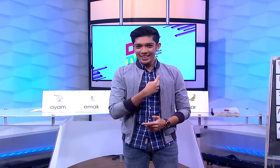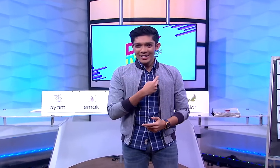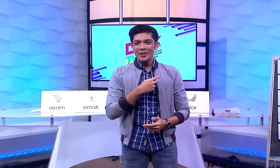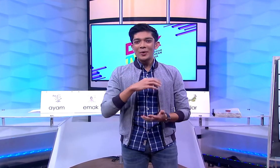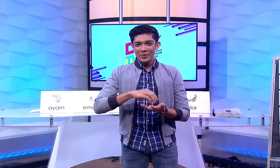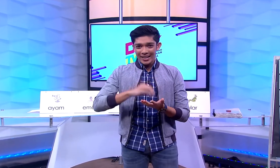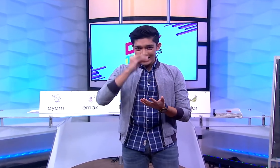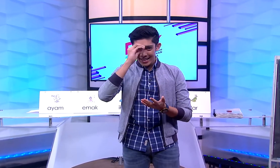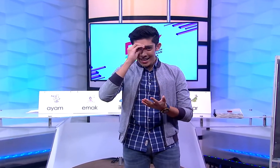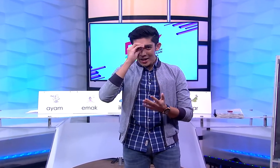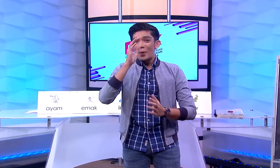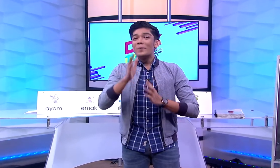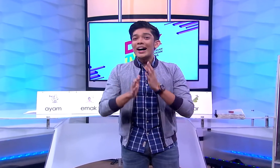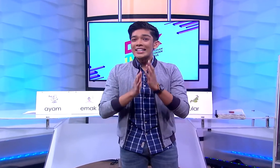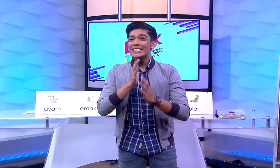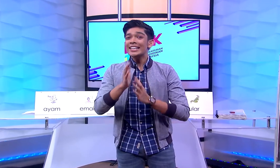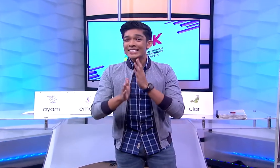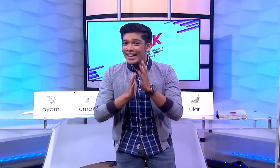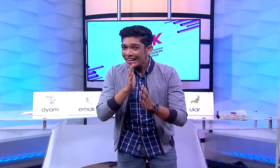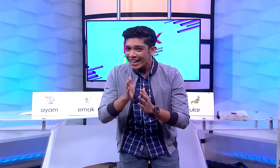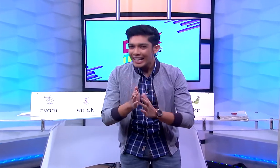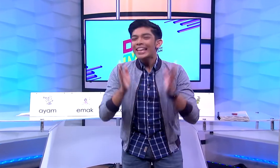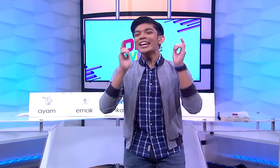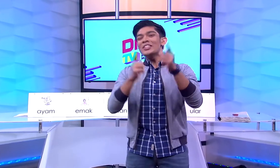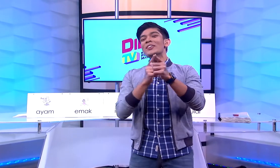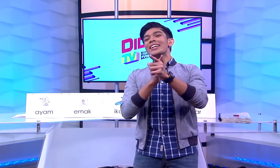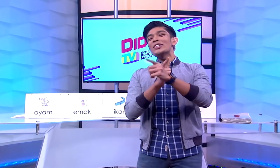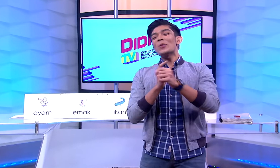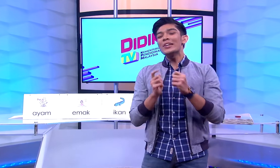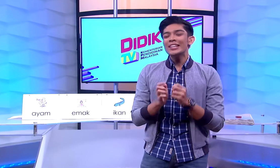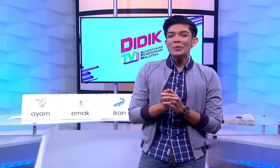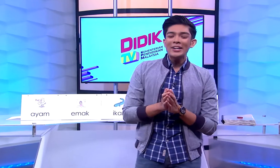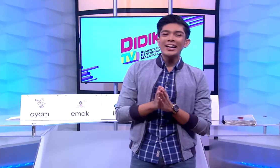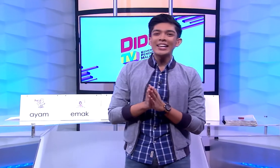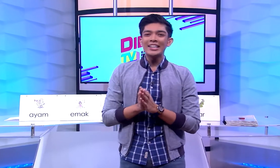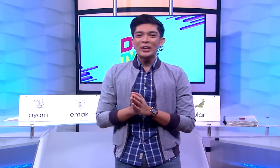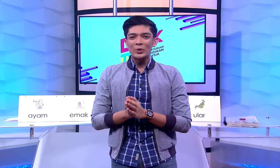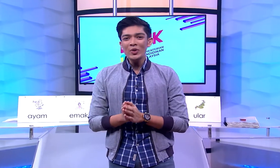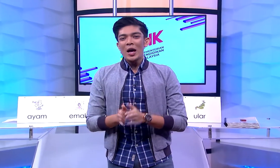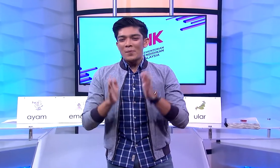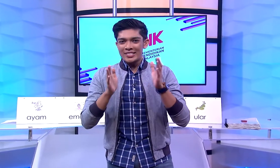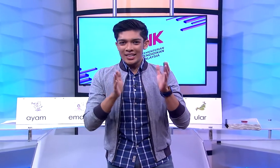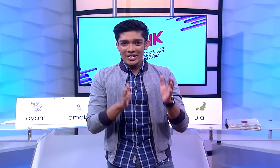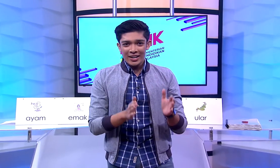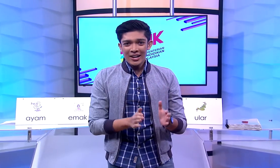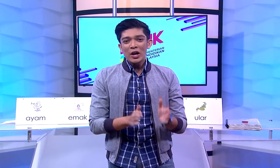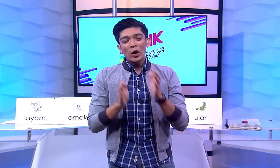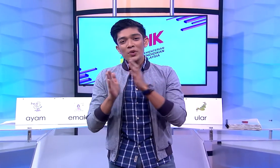belajar bahasa isyarat Hai itu dia topi kita pada hari ini yaitu bahasa isyarat komunikasi